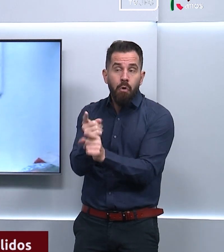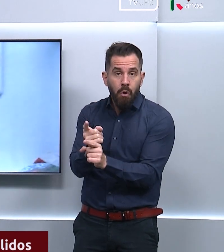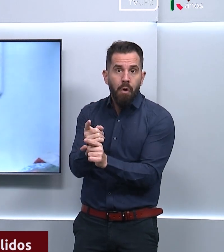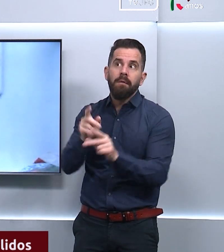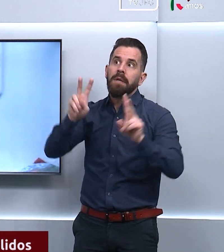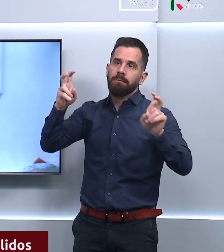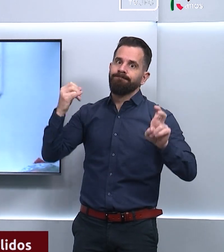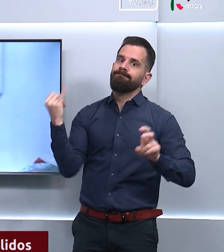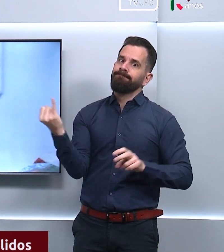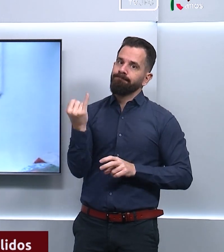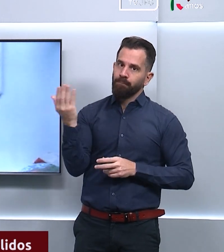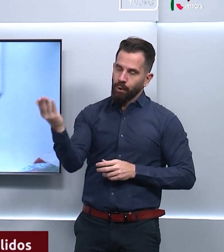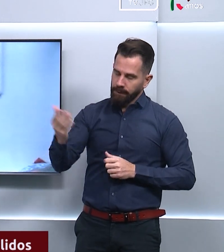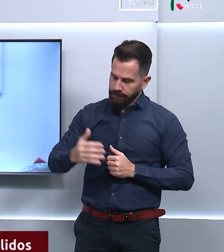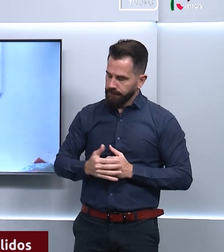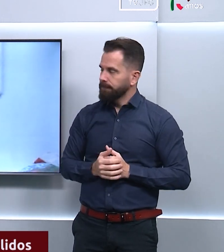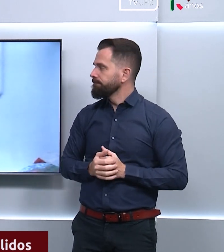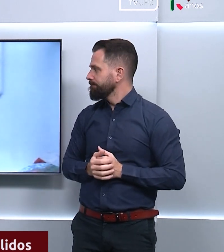para a gente.